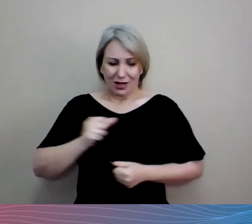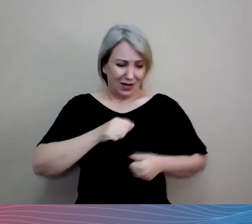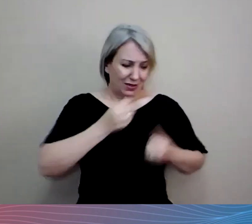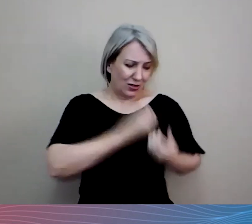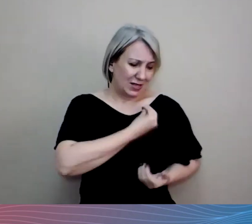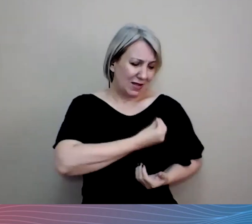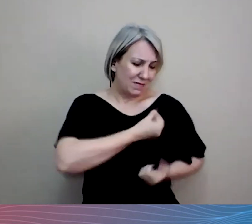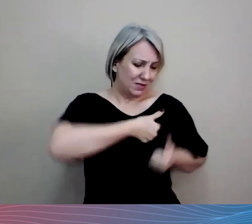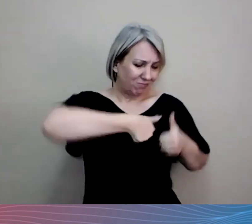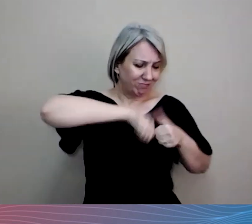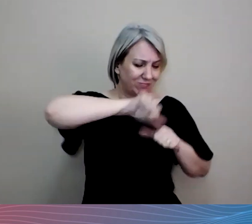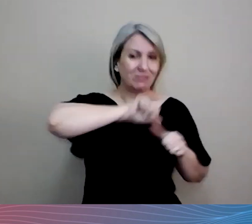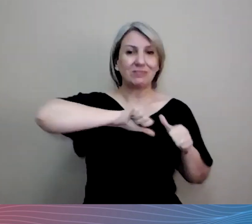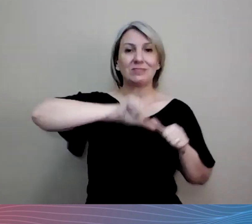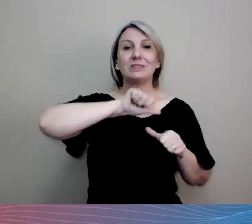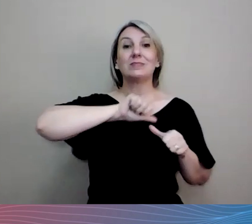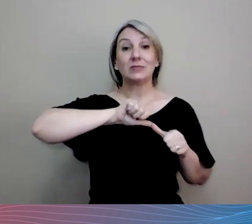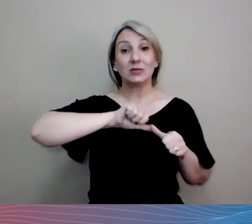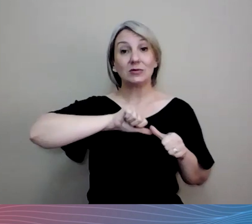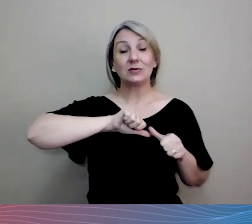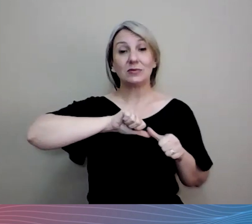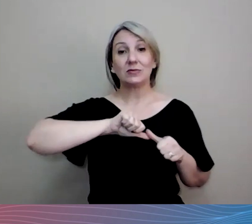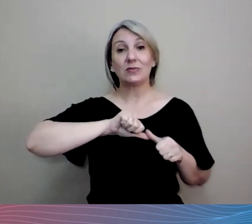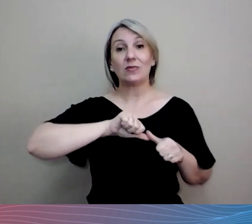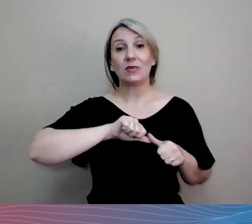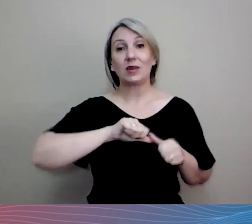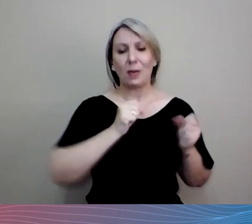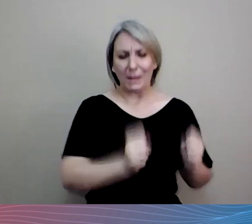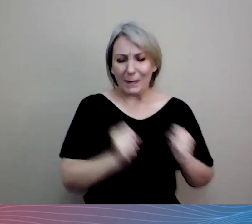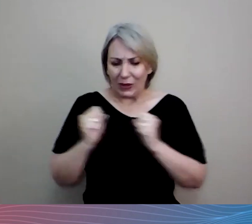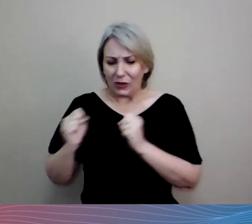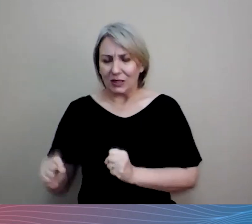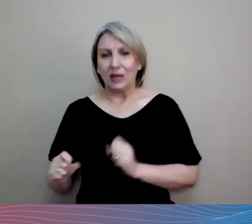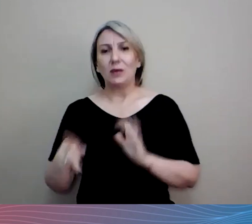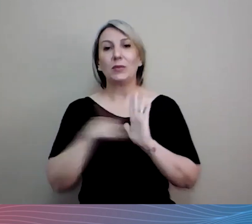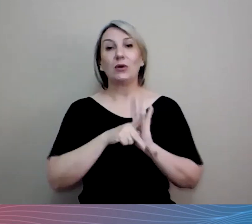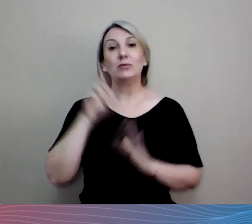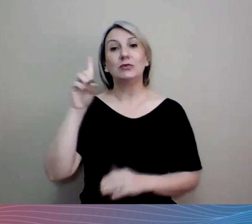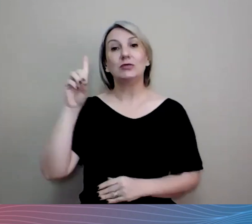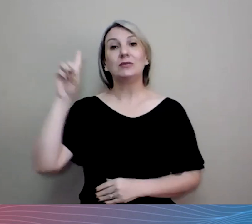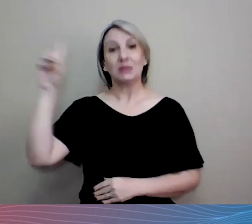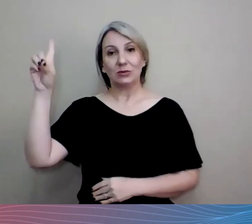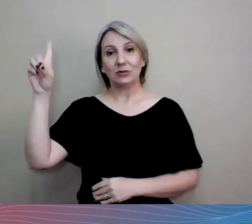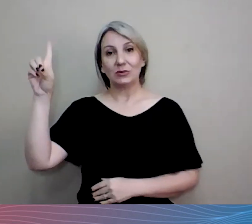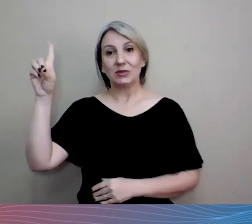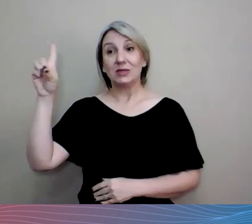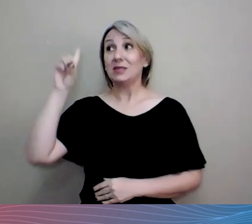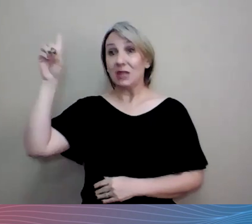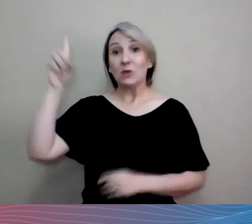mas com esse poder Deus está operando. Ele vai conseguir. Ele vai envergonhar